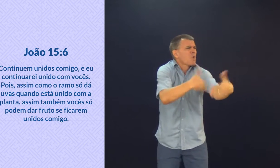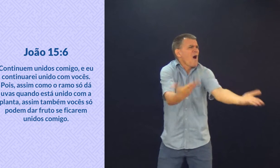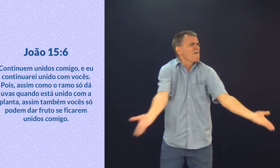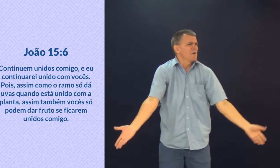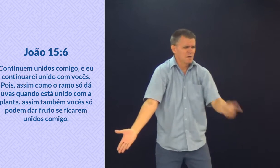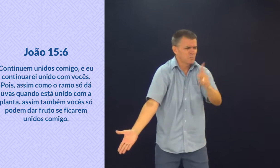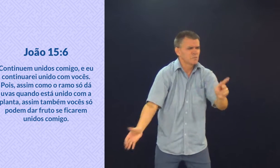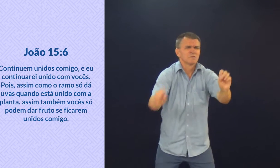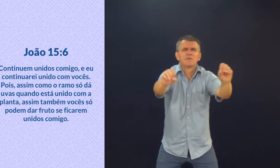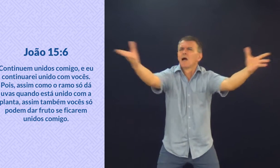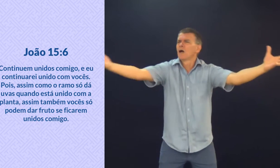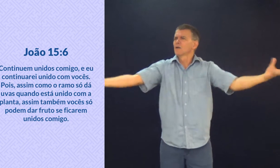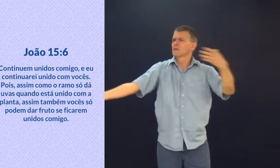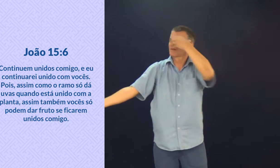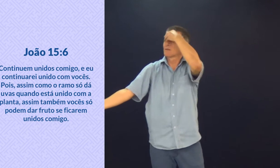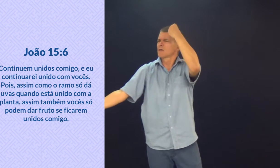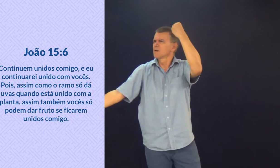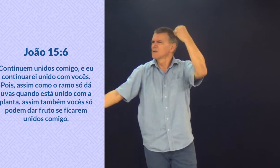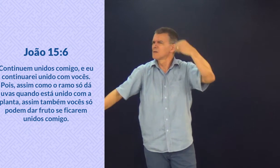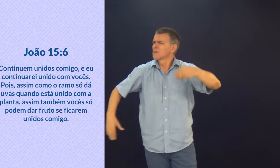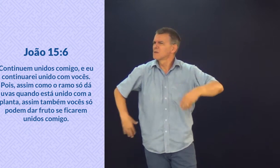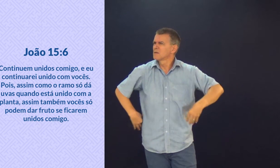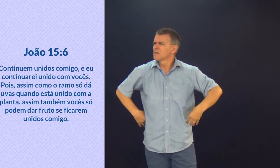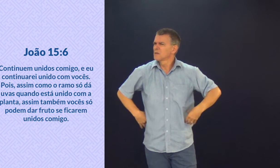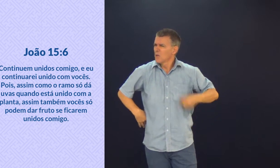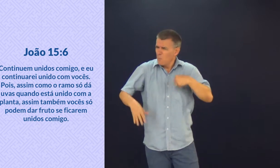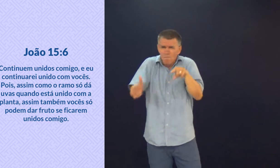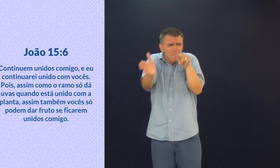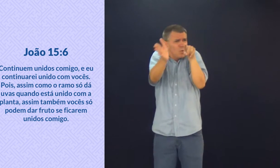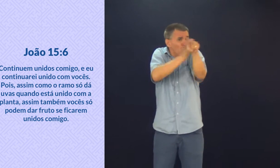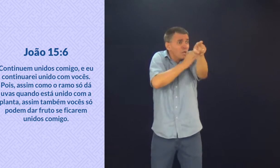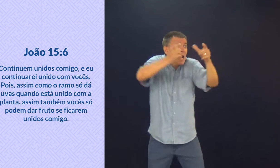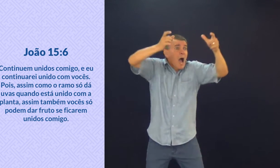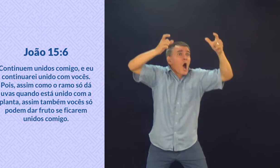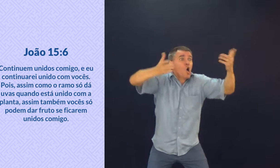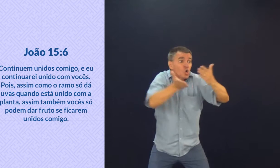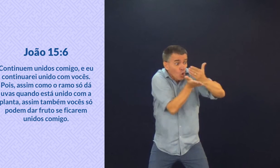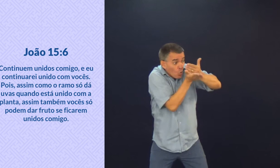é tão fácil gente eu esqueceram aprendendo na escola esqueceram